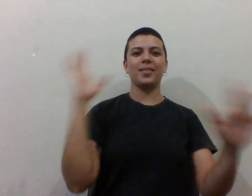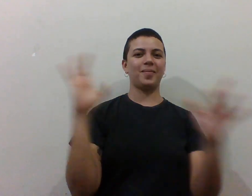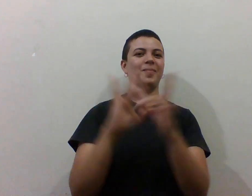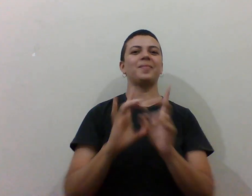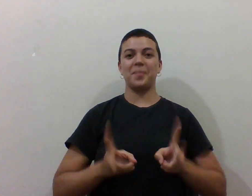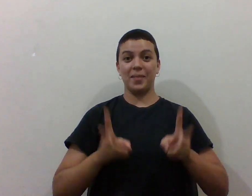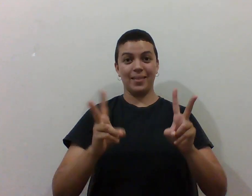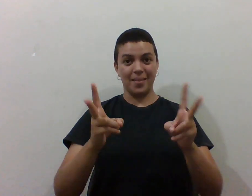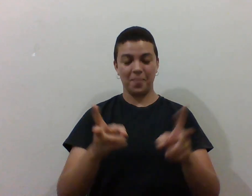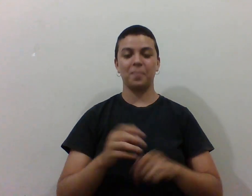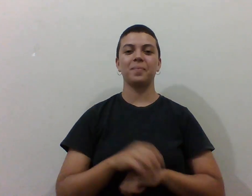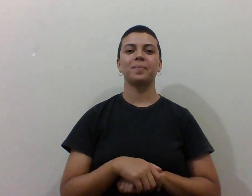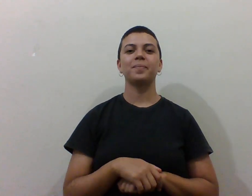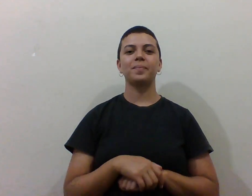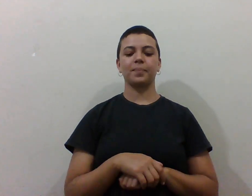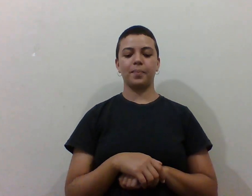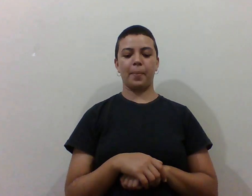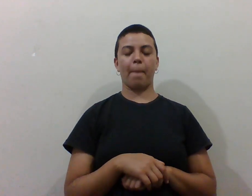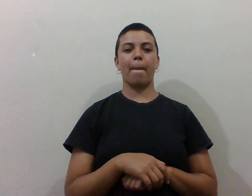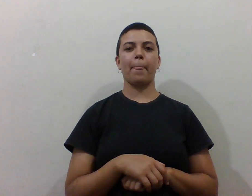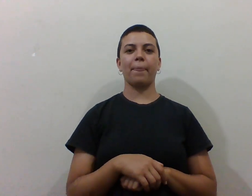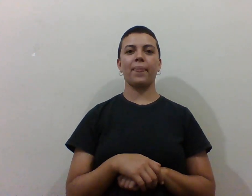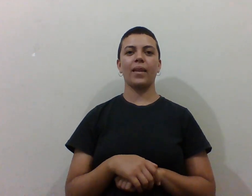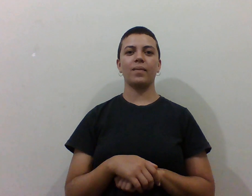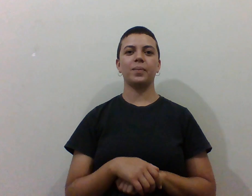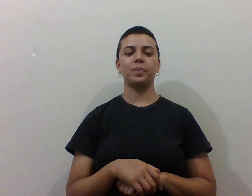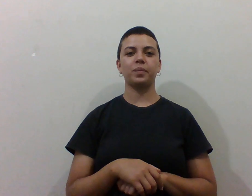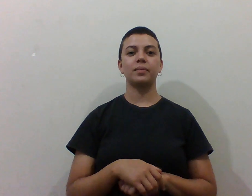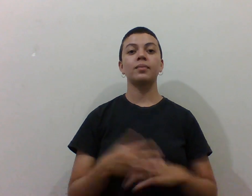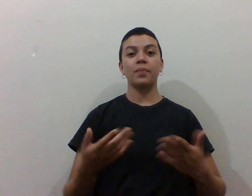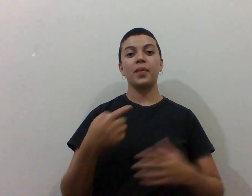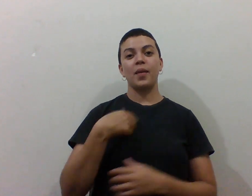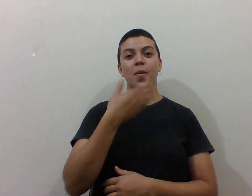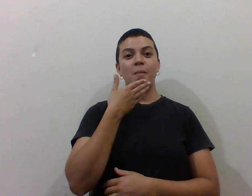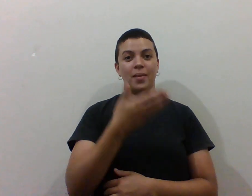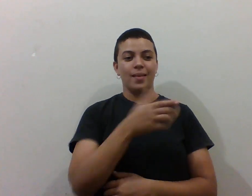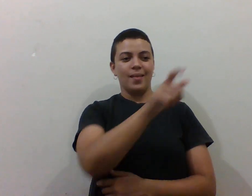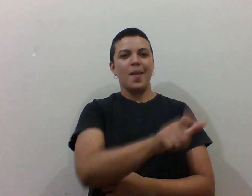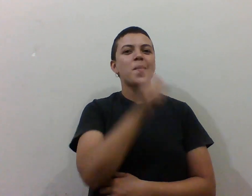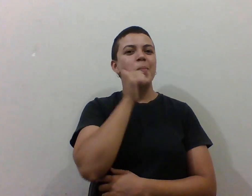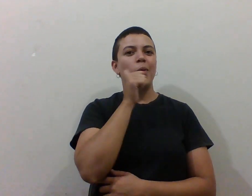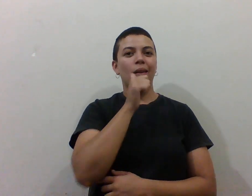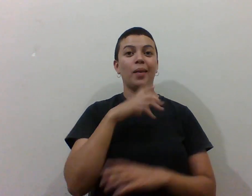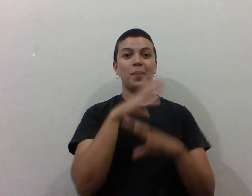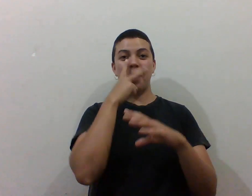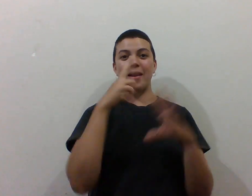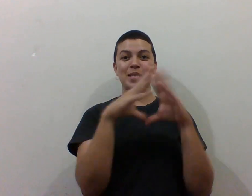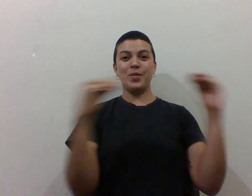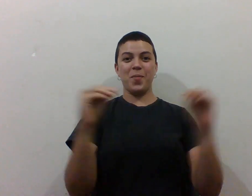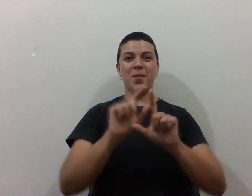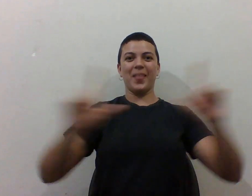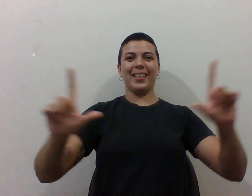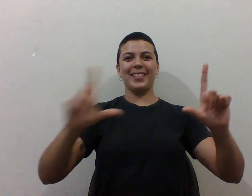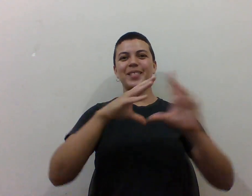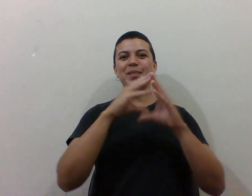do ensino dialogar. E aí eu peço a Fernanda, gentilmente, que já não aparece mais aqui para mim, que me dê um sinal, no caso de eu chegar muito